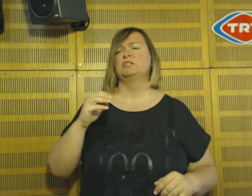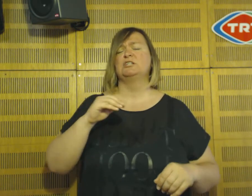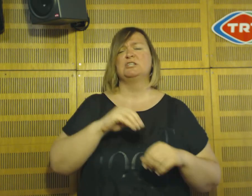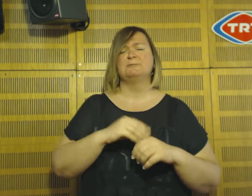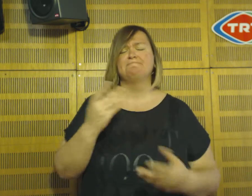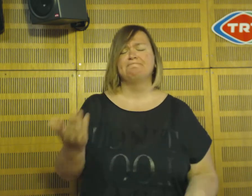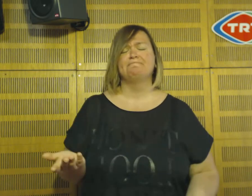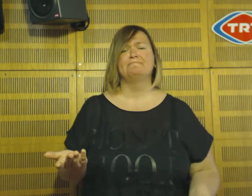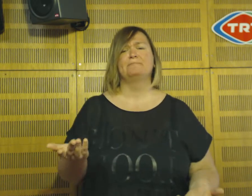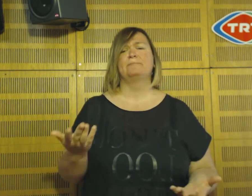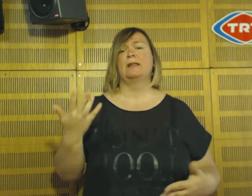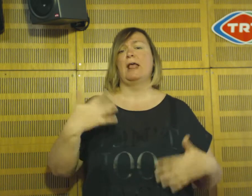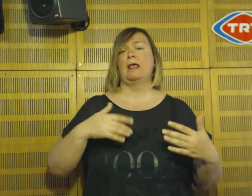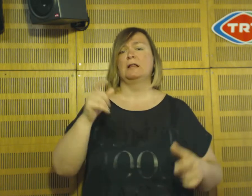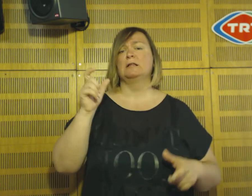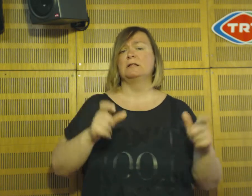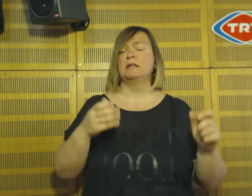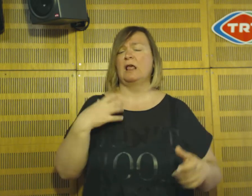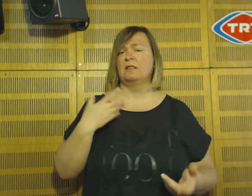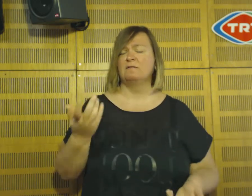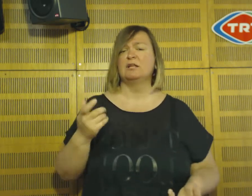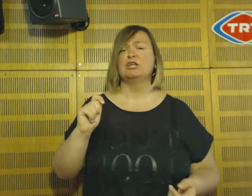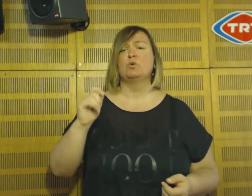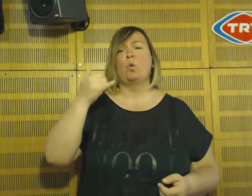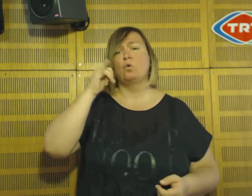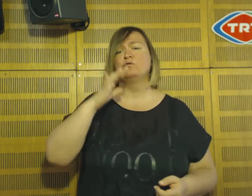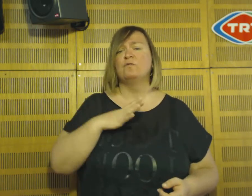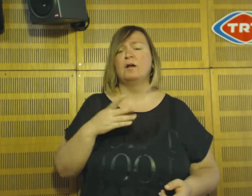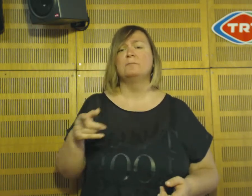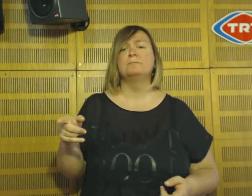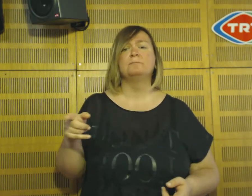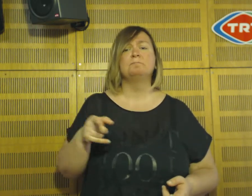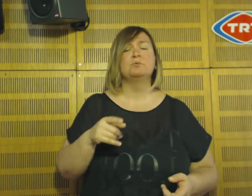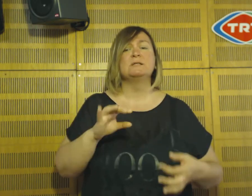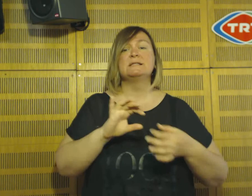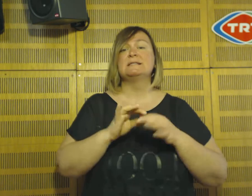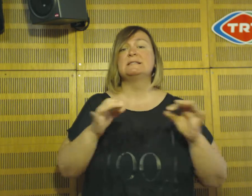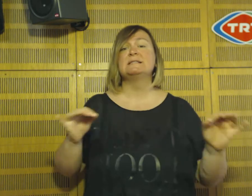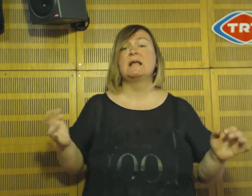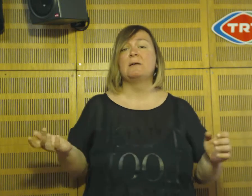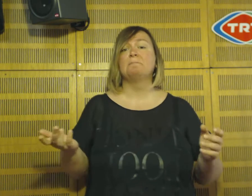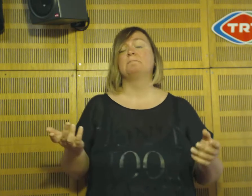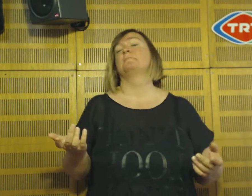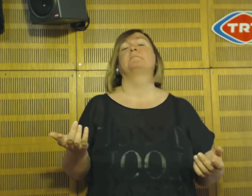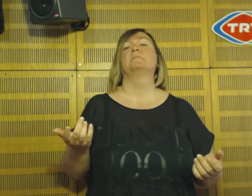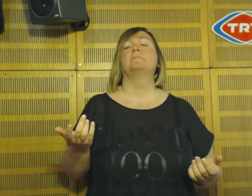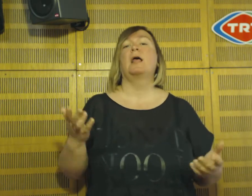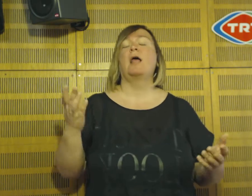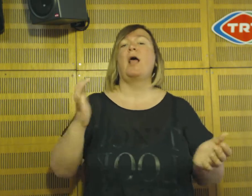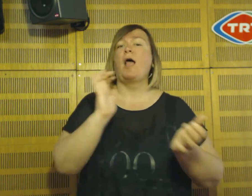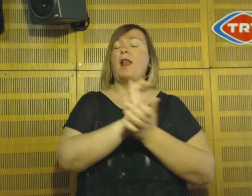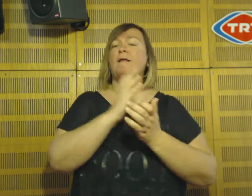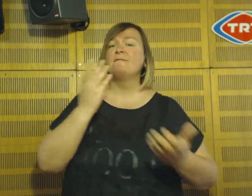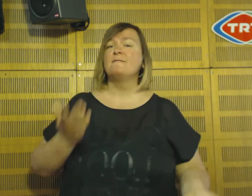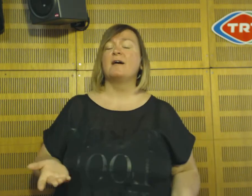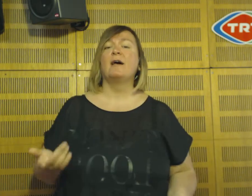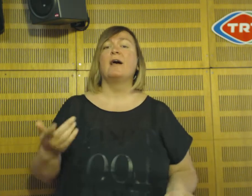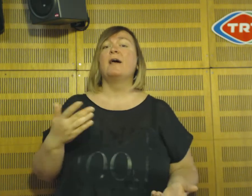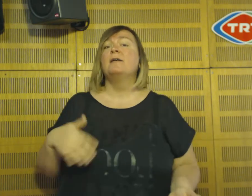içinde engelli bireyin kendisi var, iş koçu var bu sistemde. Servis şoförüne kadar herkes var. Bütün bunlara